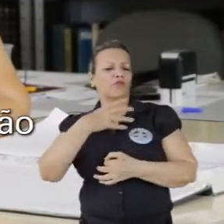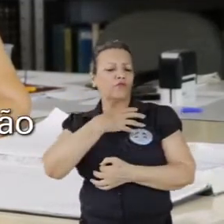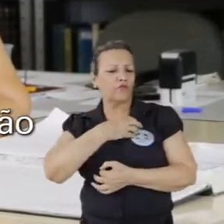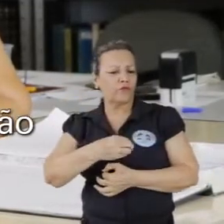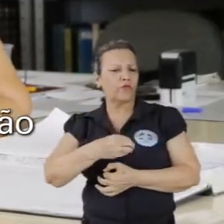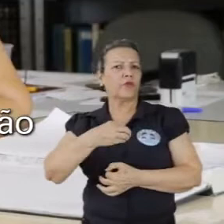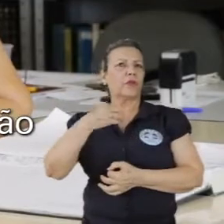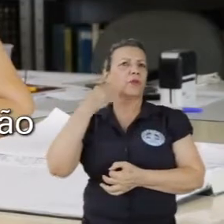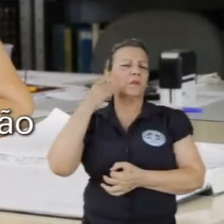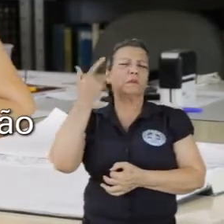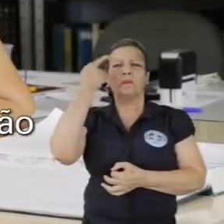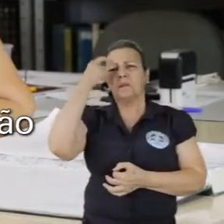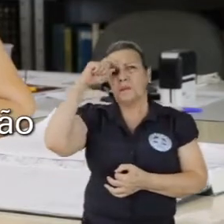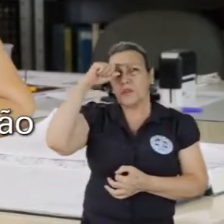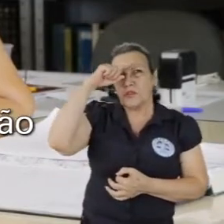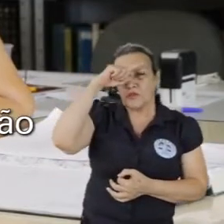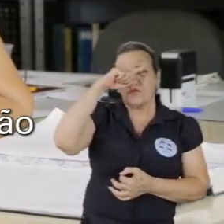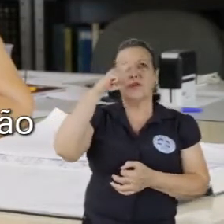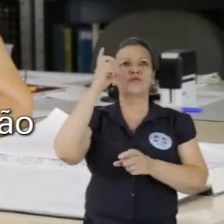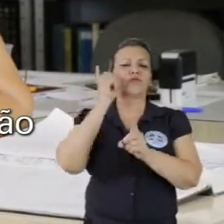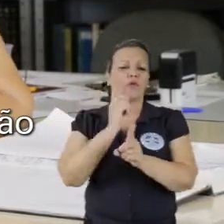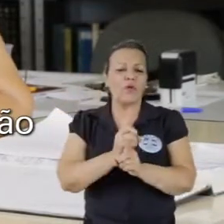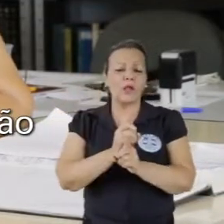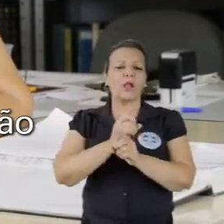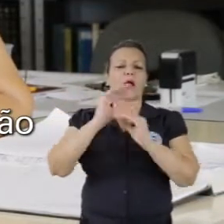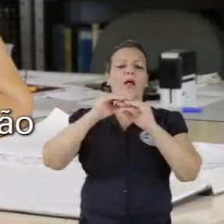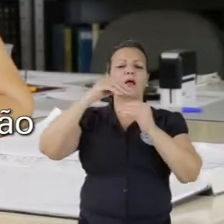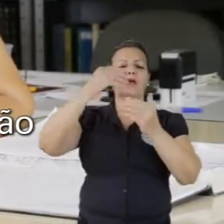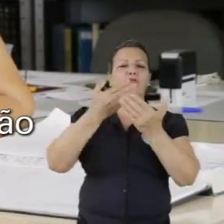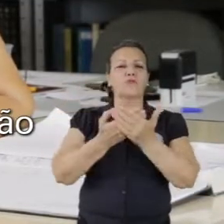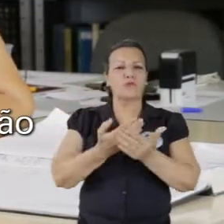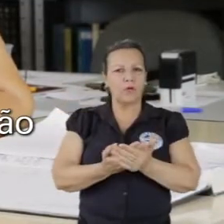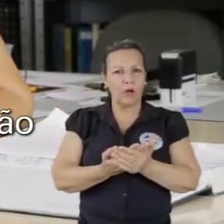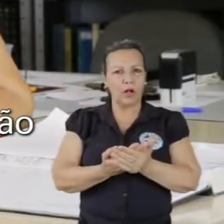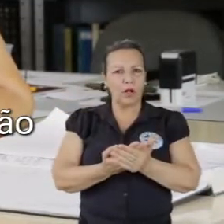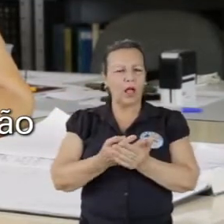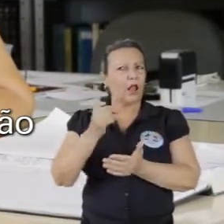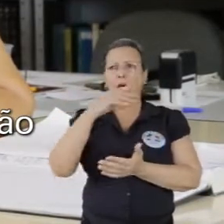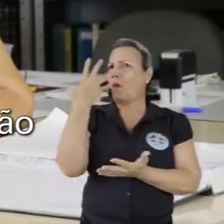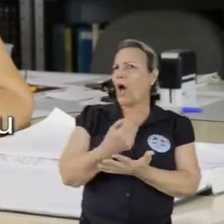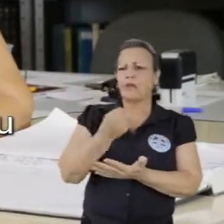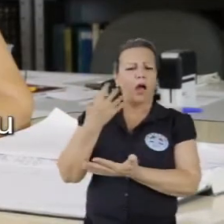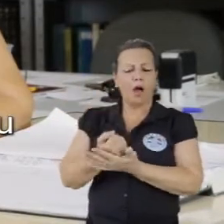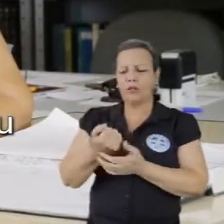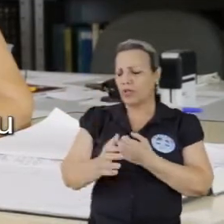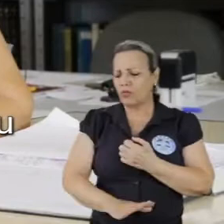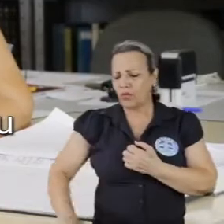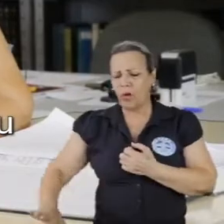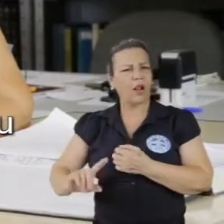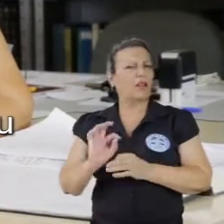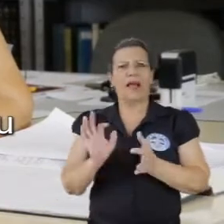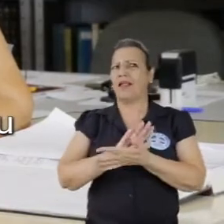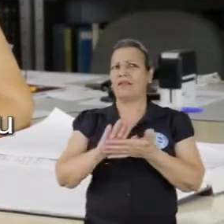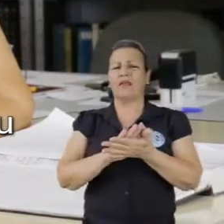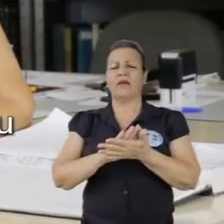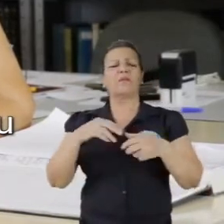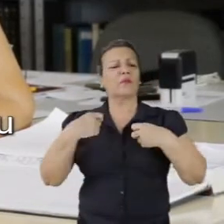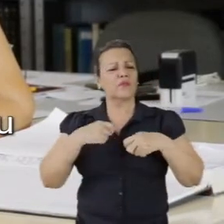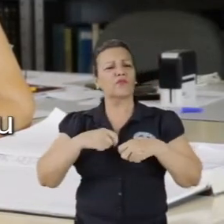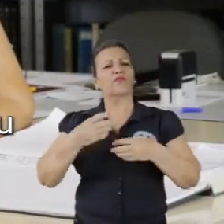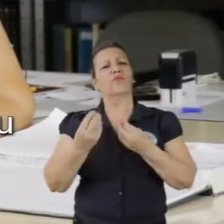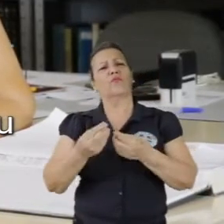tendo dificuldade para colocar ele na escola, ele não é aceito nas escolas, na creche. Eu agradeço muito a empresa que